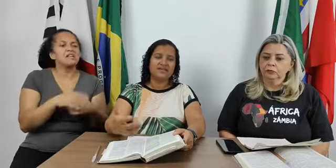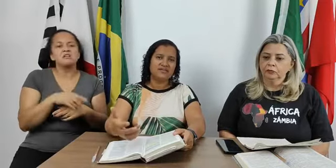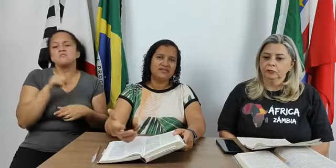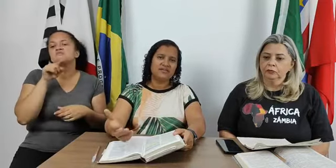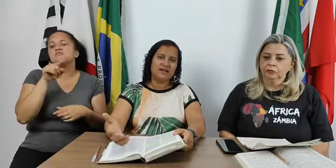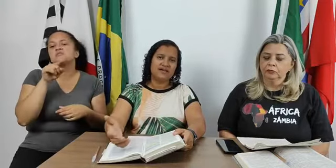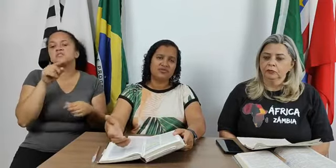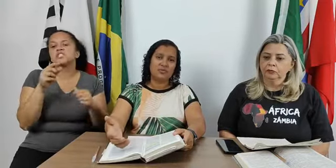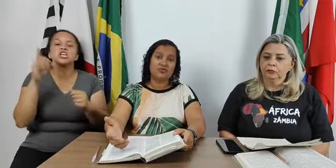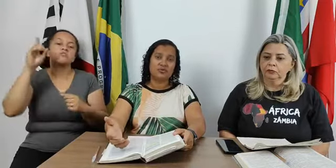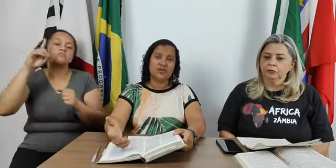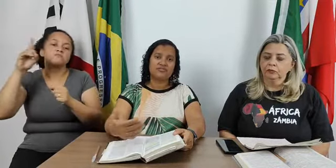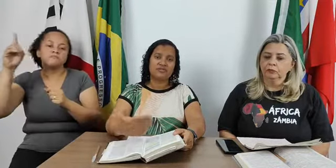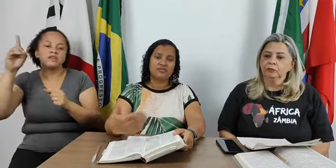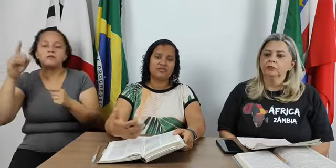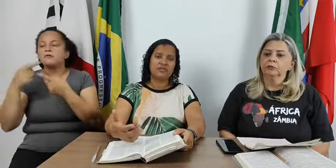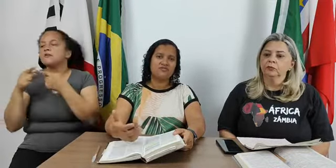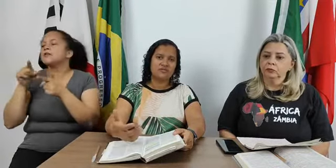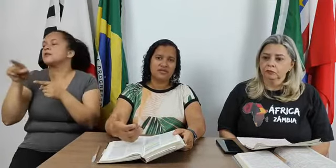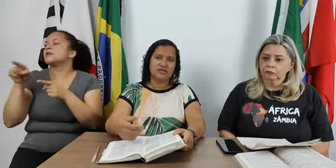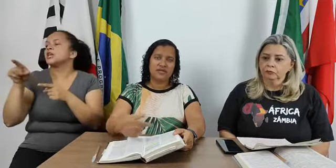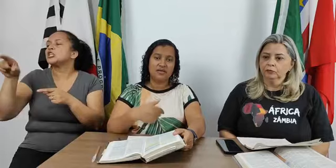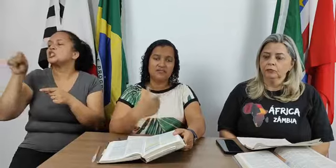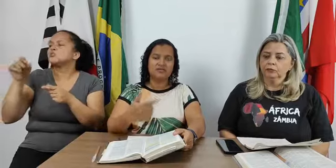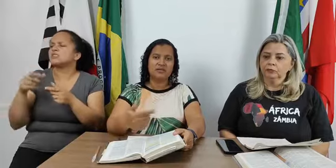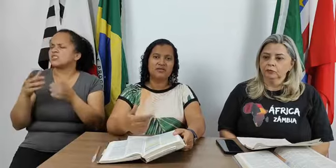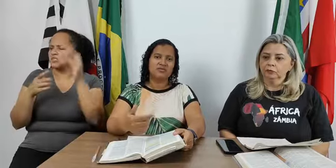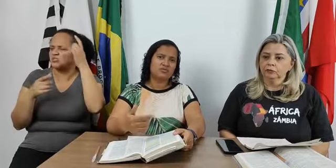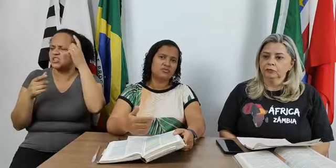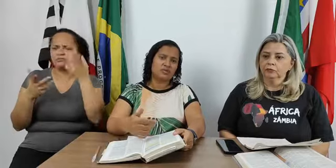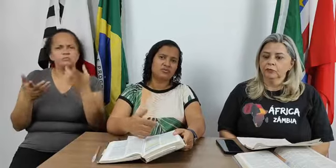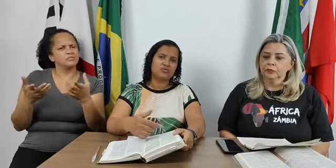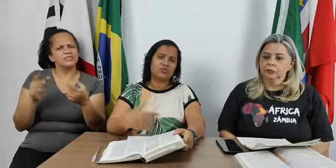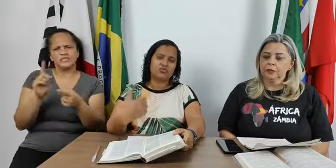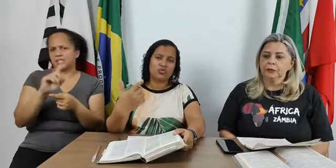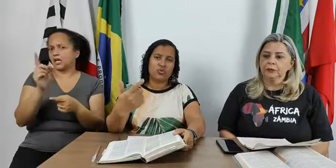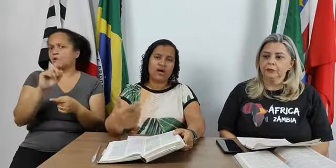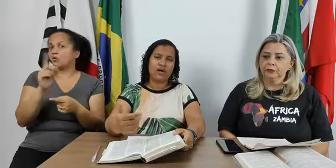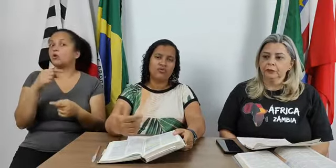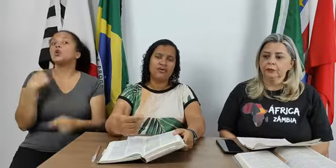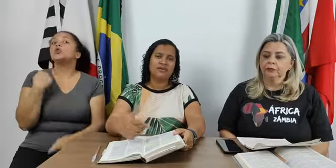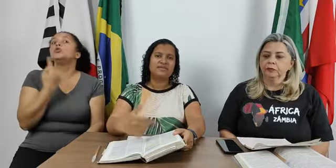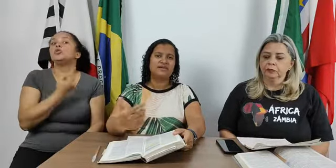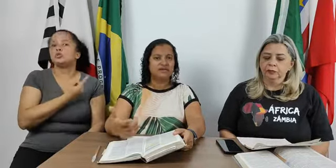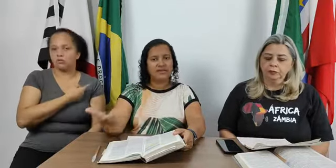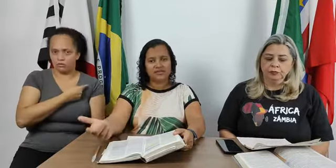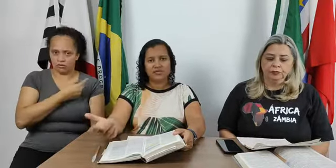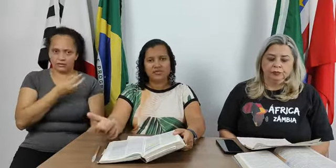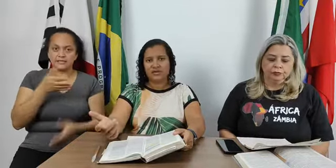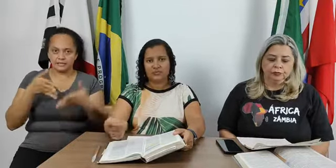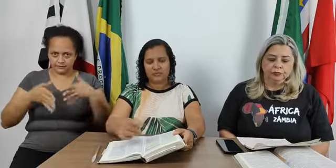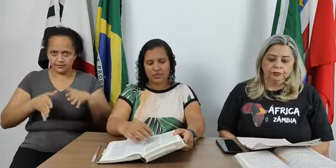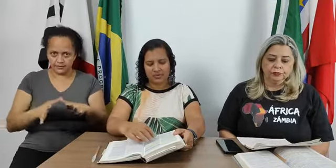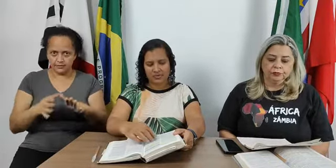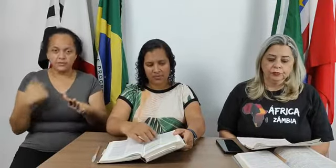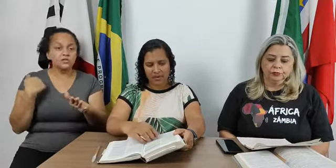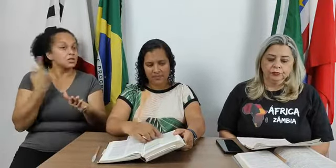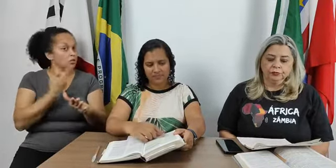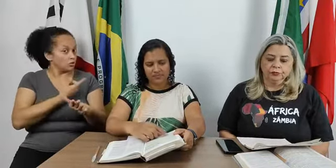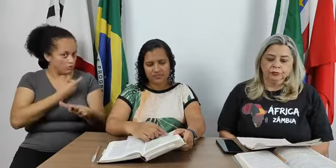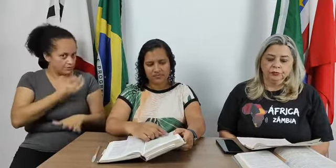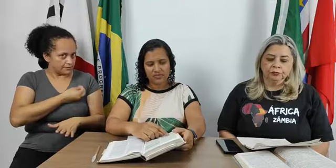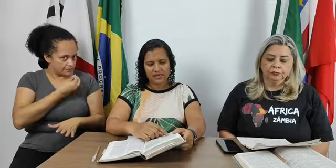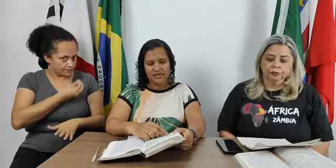A eternidade é uma escolha que fazemos em vida. Em vida nós escolhemos de qual eternidade nós queremos